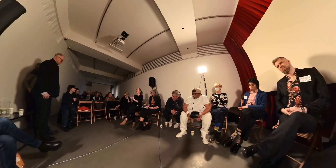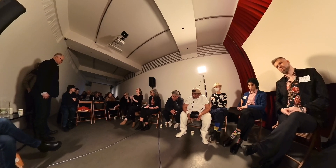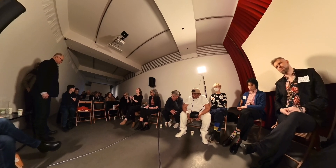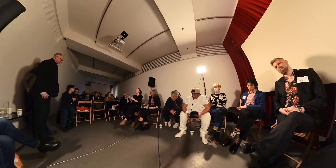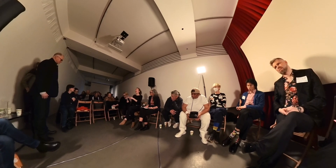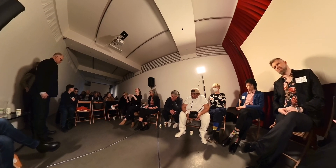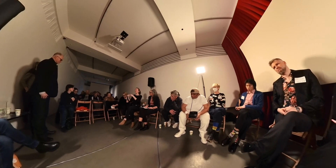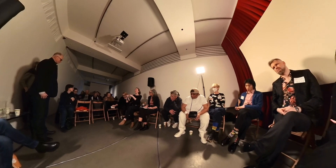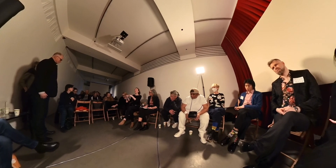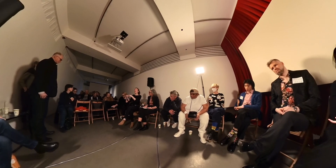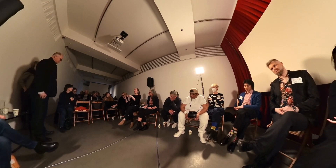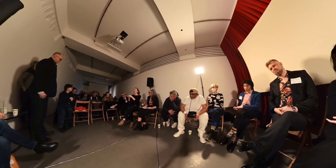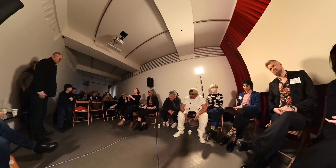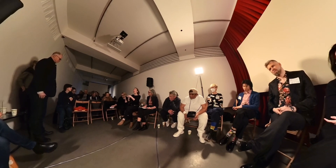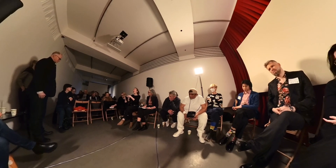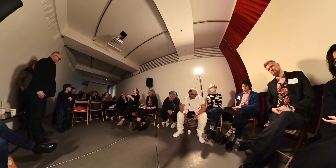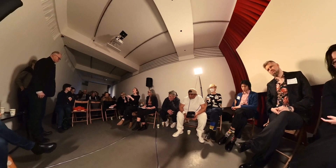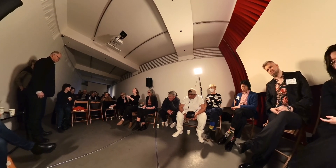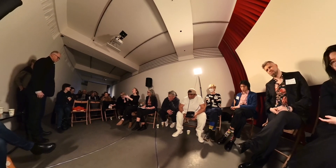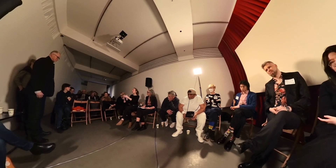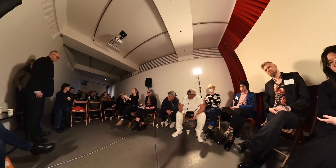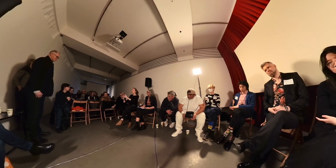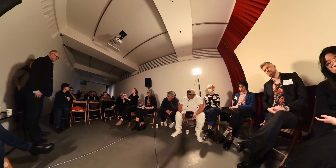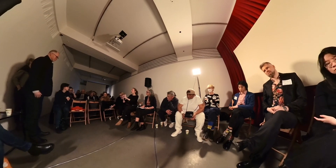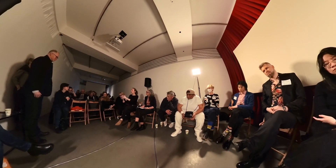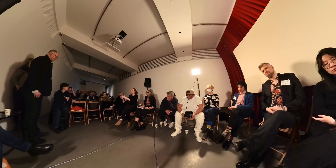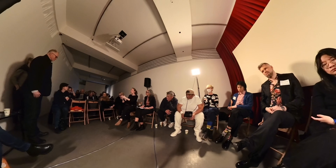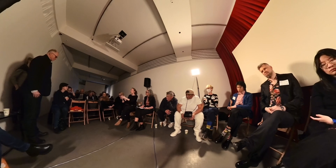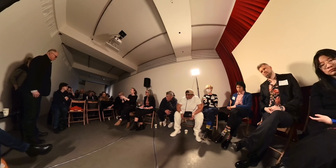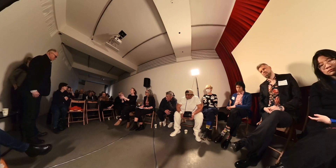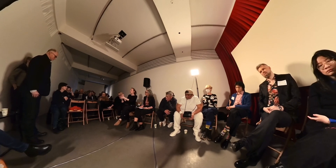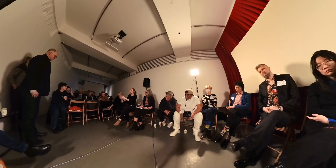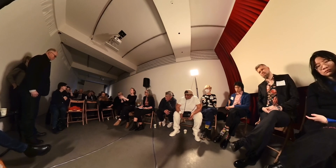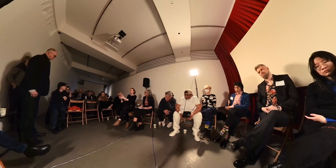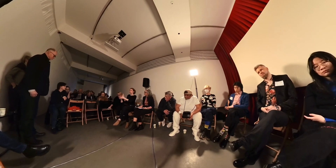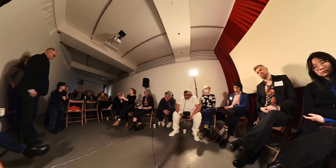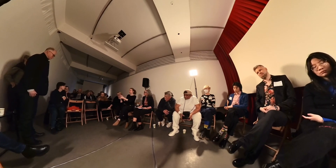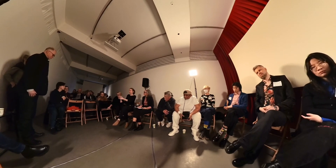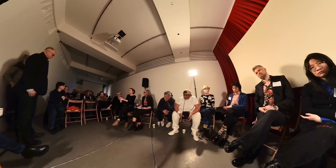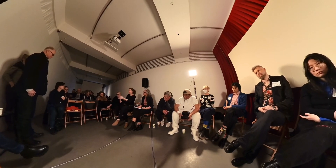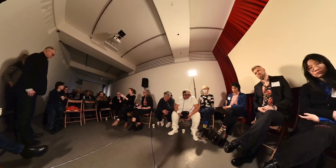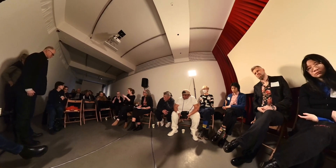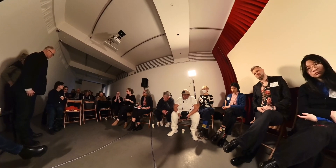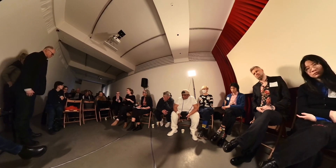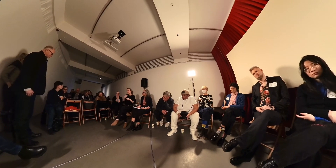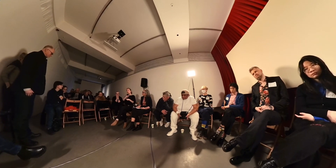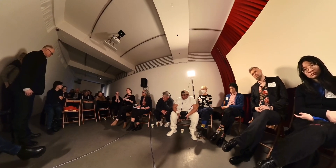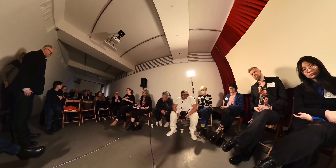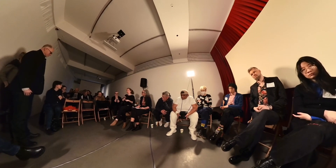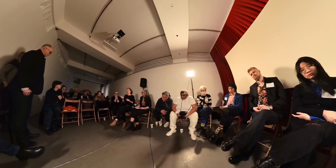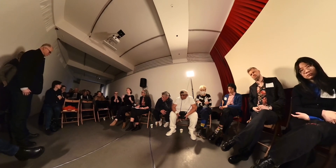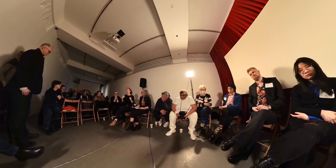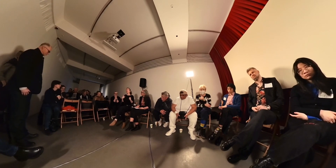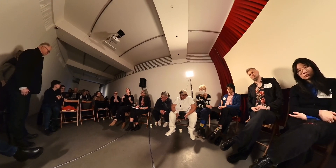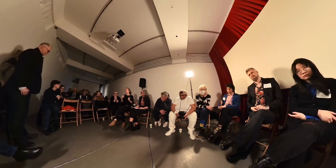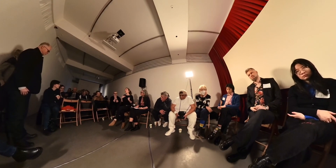úplně strašně posouvat nás všechny úplně s jakýmakoliv potřebama, tak jak je dostat víc do toho sdíleného prostoru, ať už jsou to